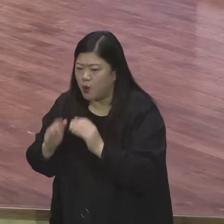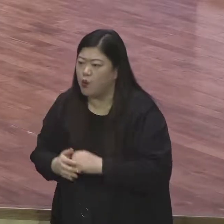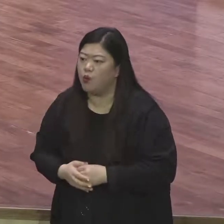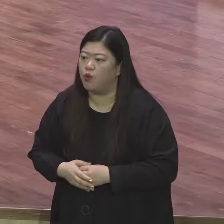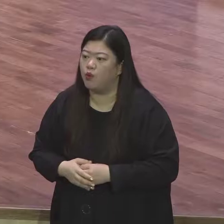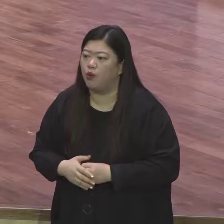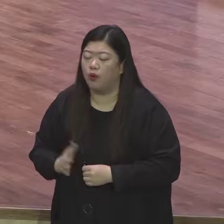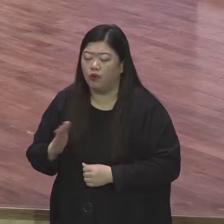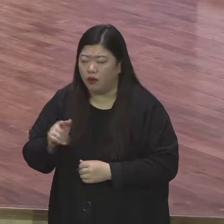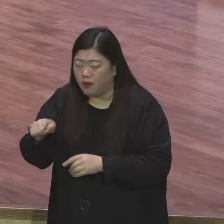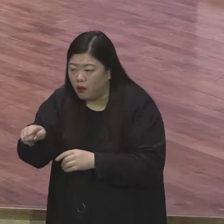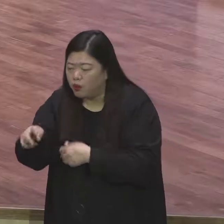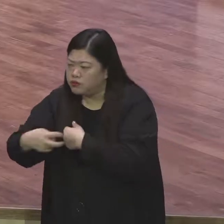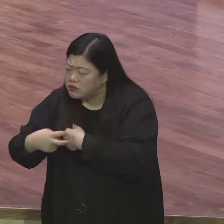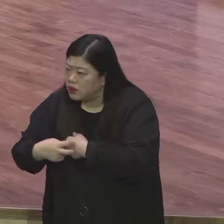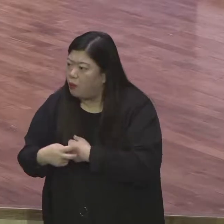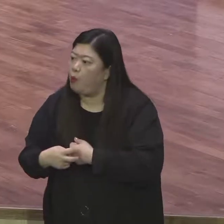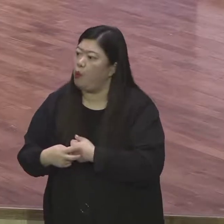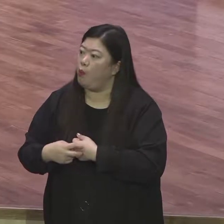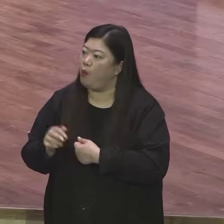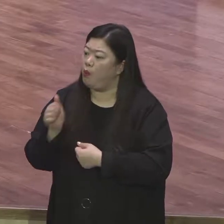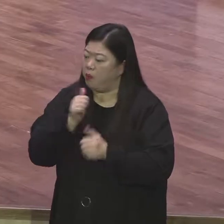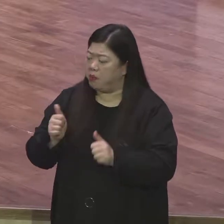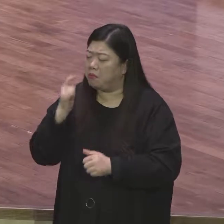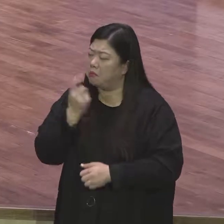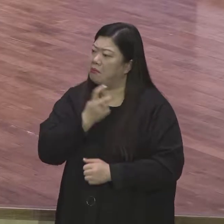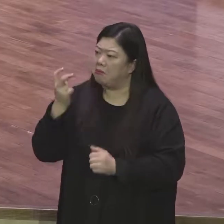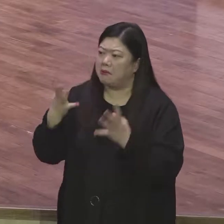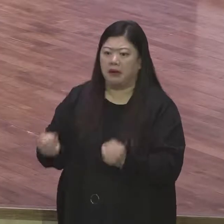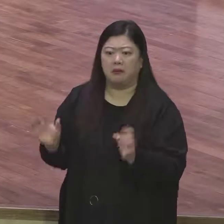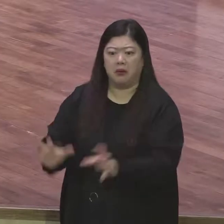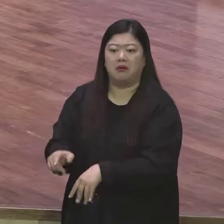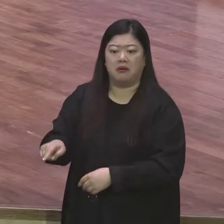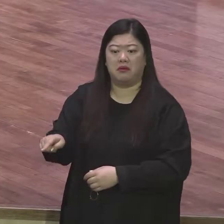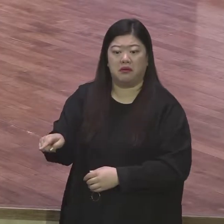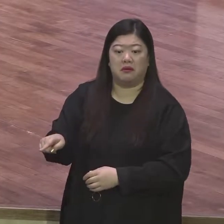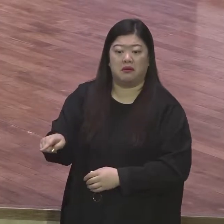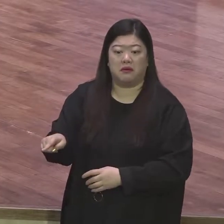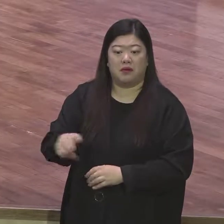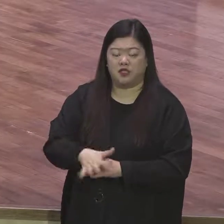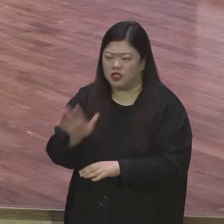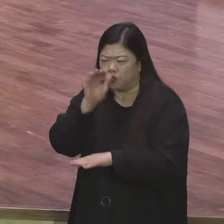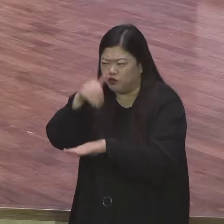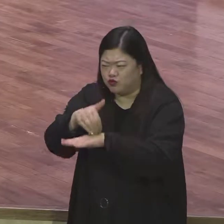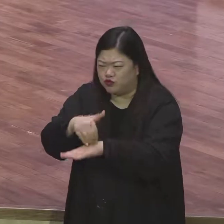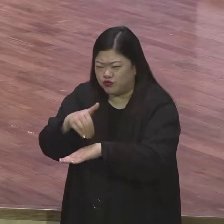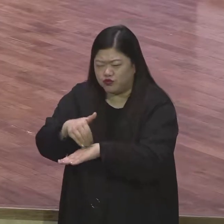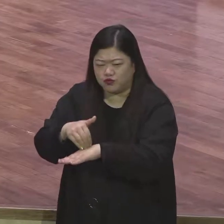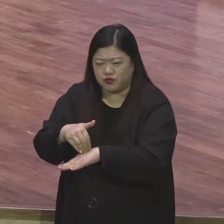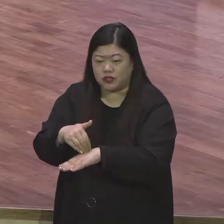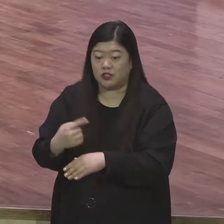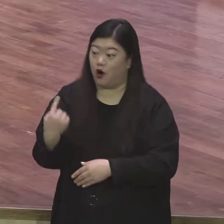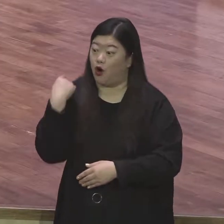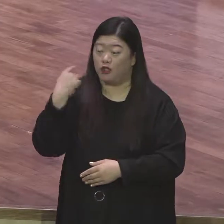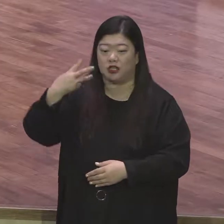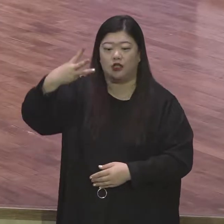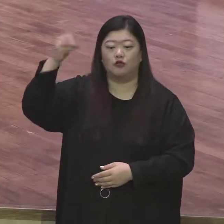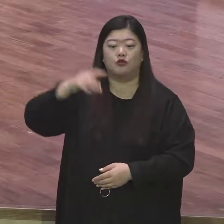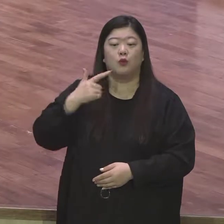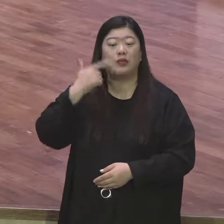분들이 모여서 훈련 받아가지고 전 병신도 장로님들이에요. 그래서 훈련 받으러 알류를 어제 유 목사님을 또